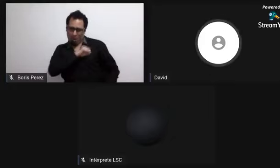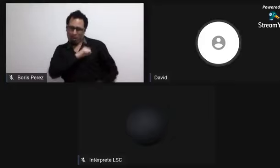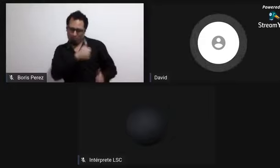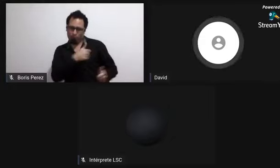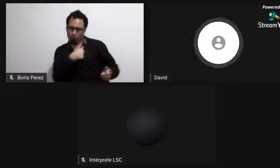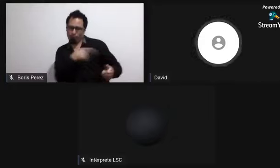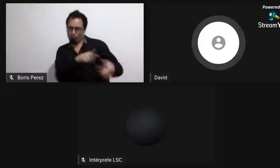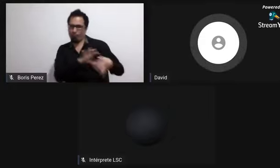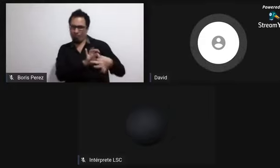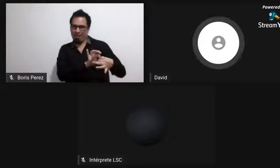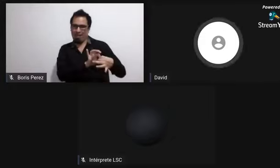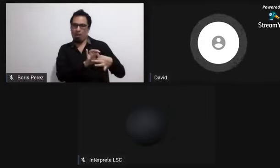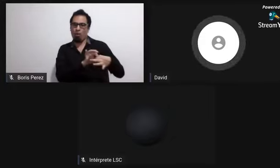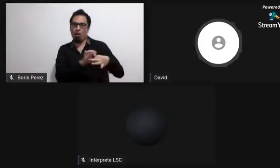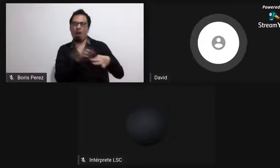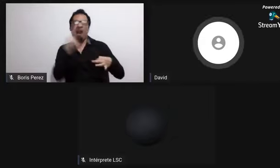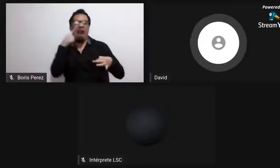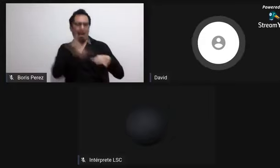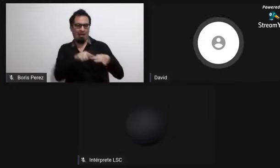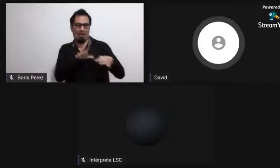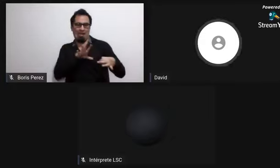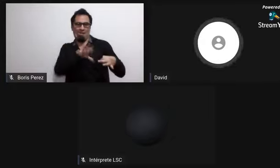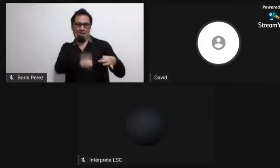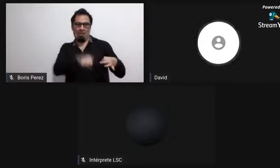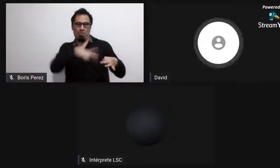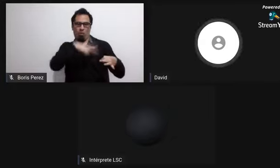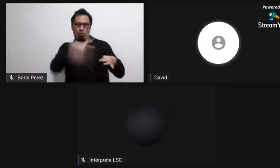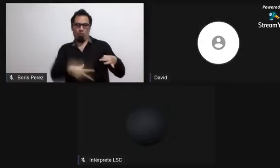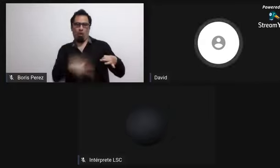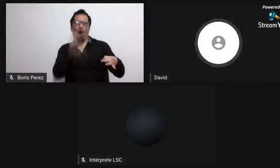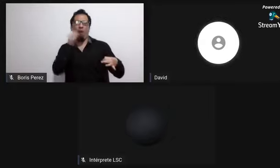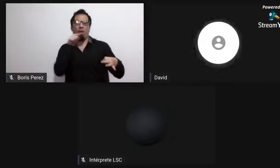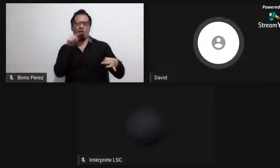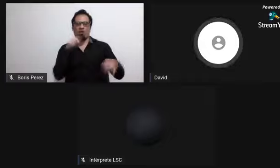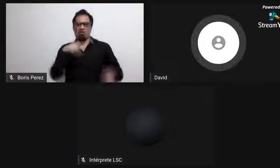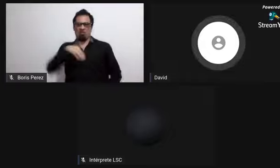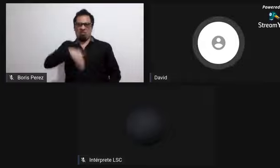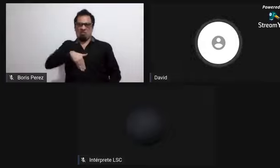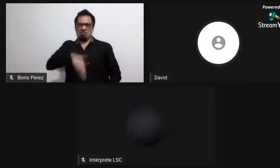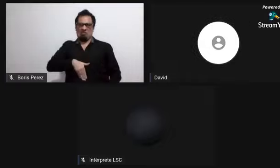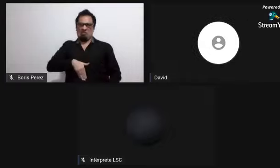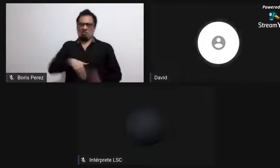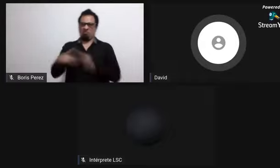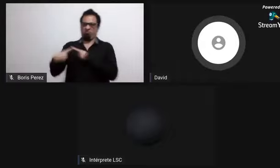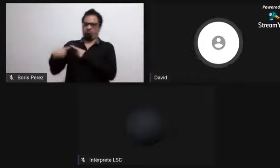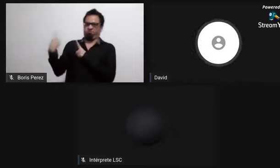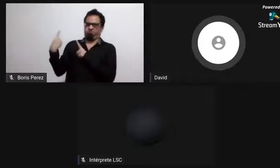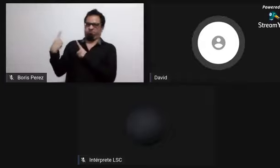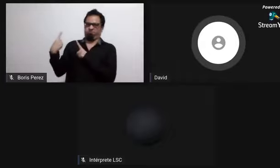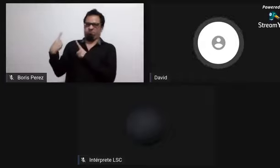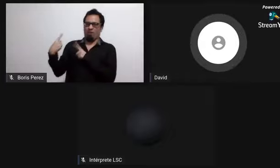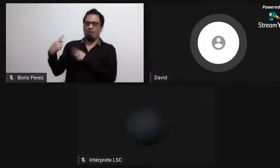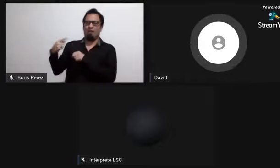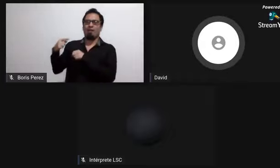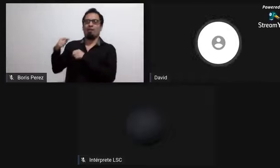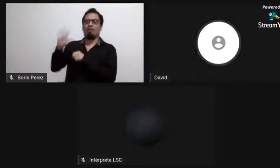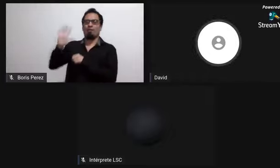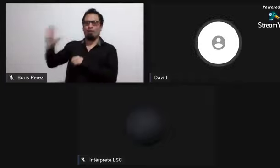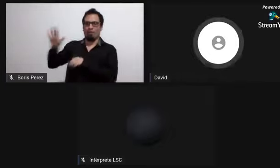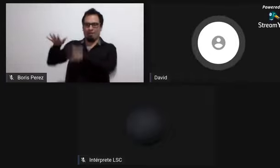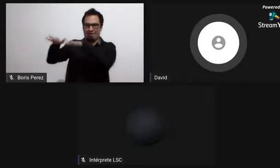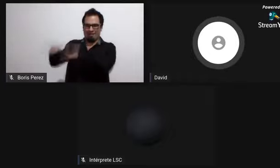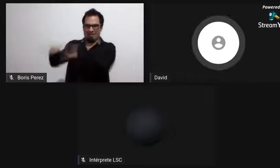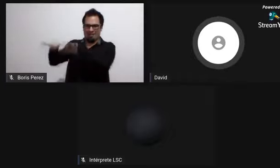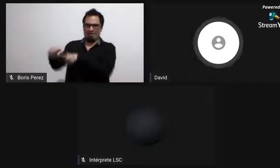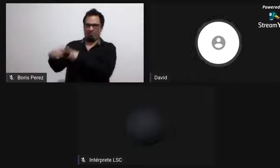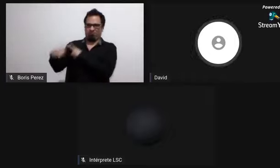Napoleón inicialmente se hace pasar a través de una conspiración como amigo del rey. Sin embargo, pues